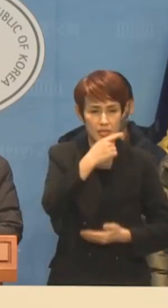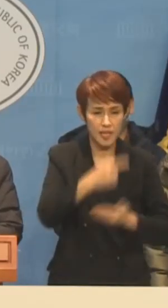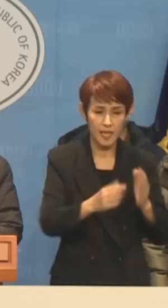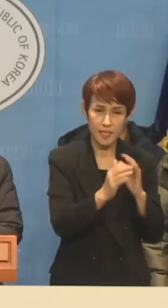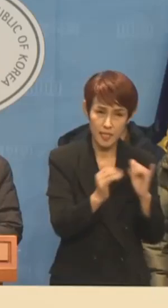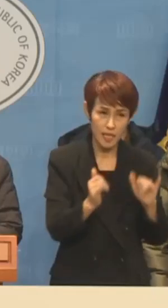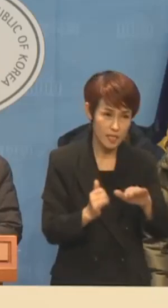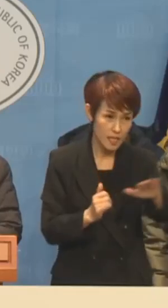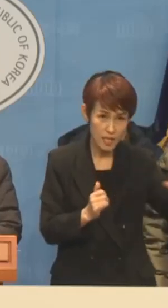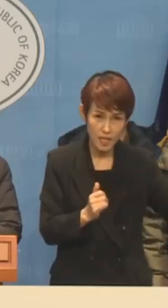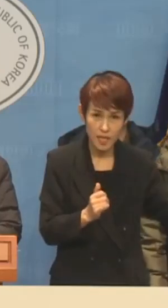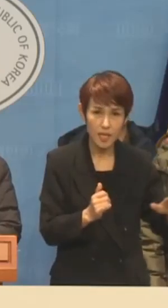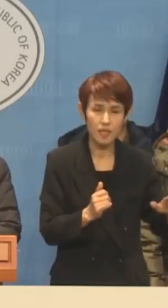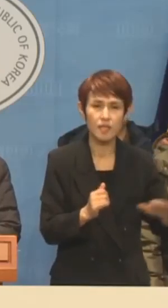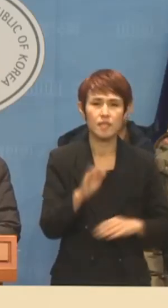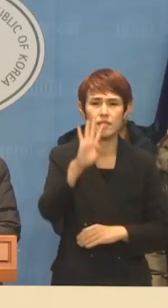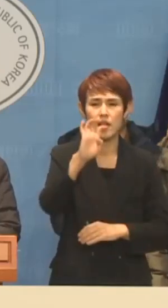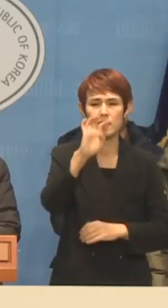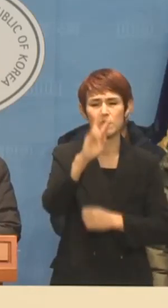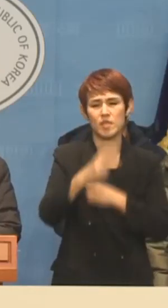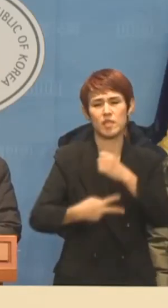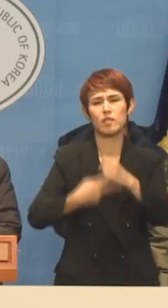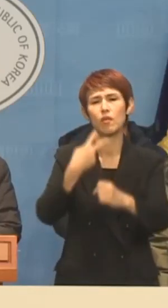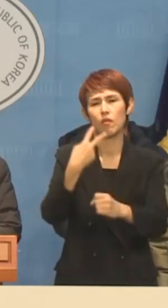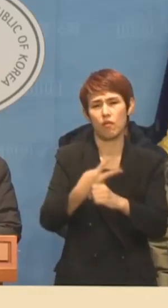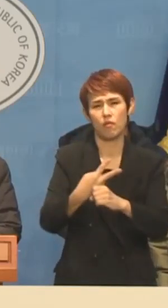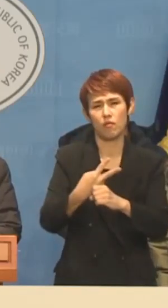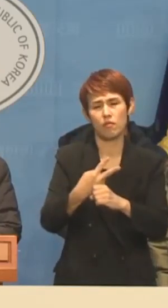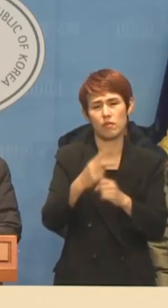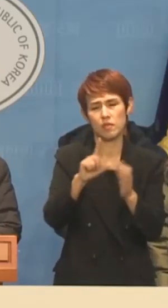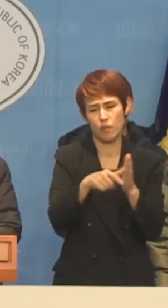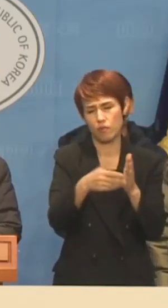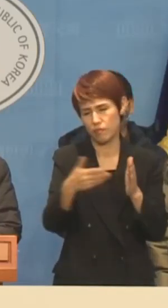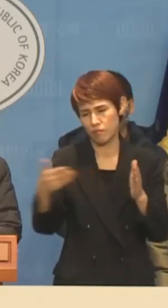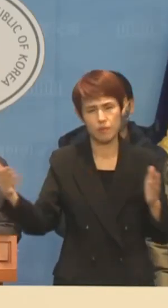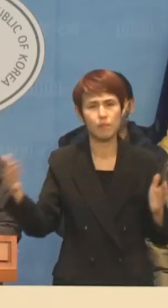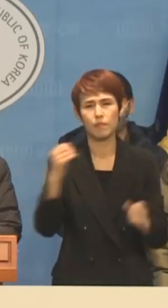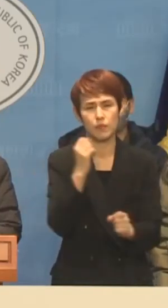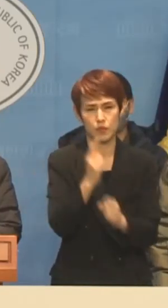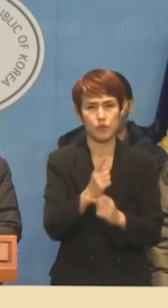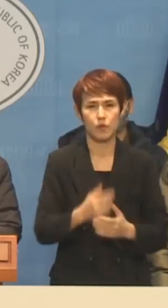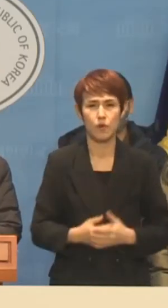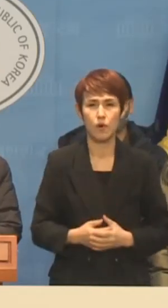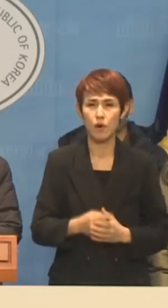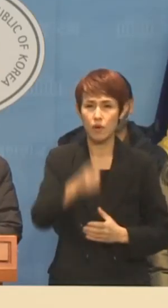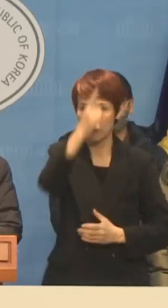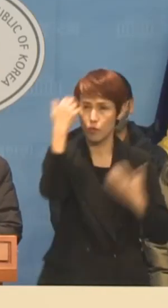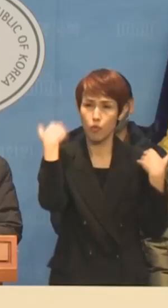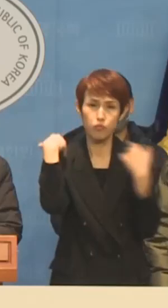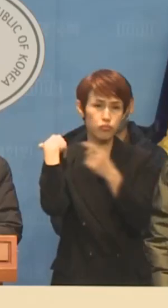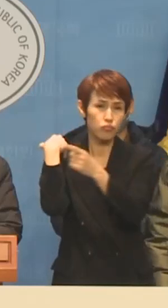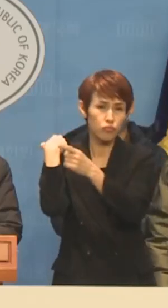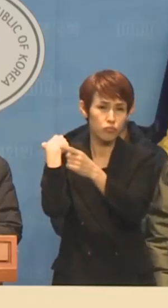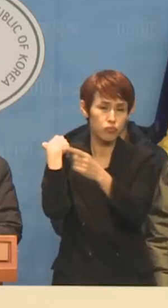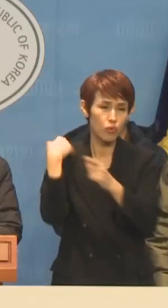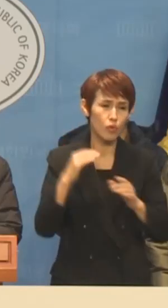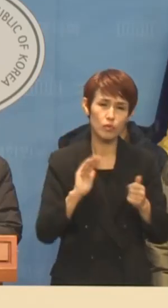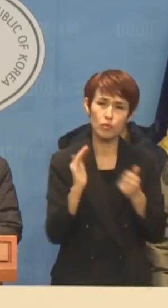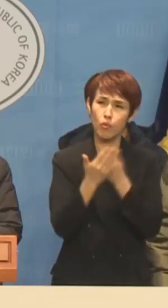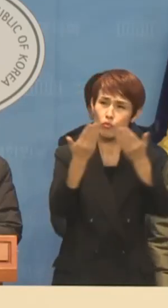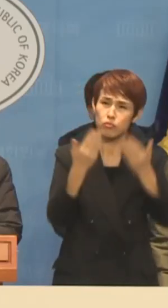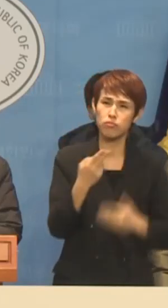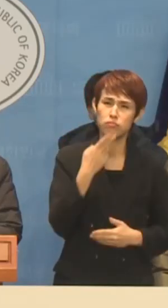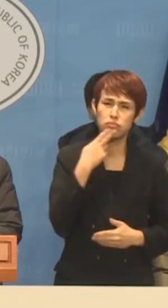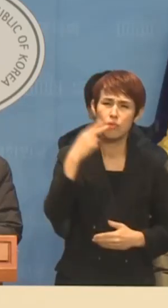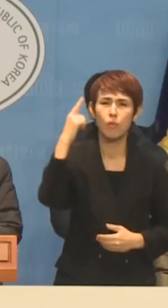피해자들에게 이미 42년이라는 긴 시간이 흘렀습니다. 왜 국가는 우리를 지켜주지